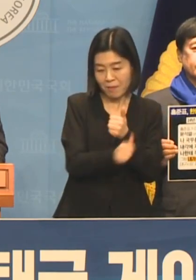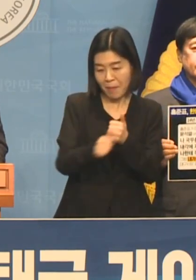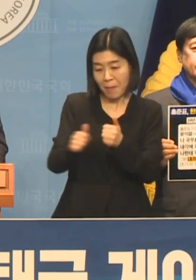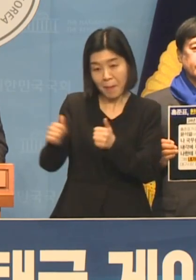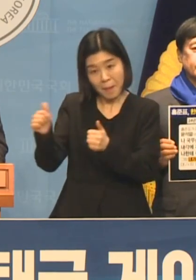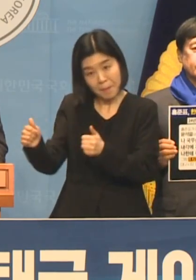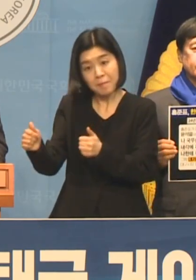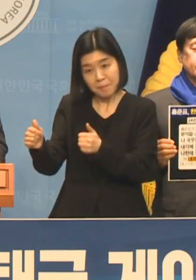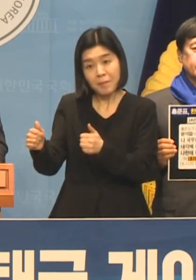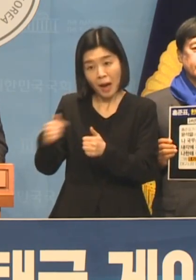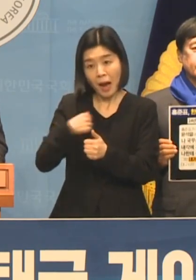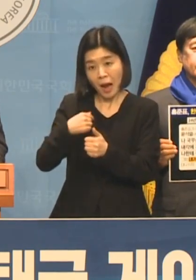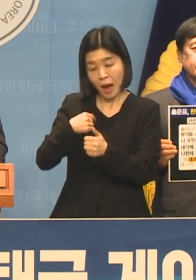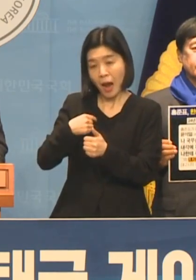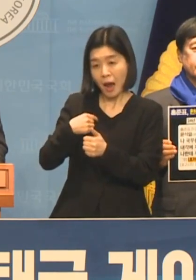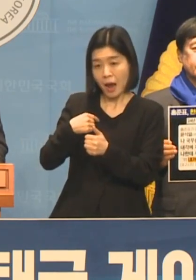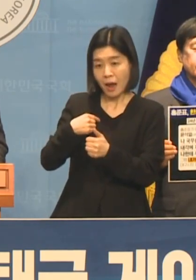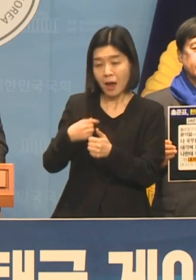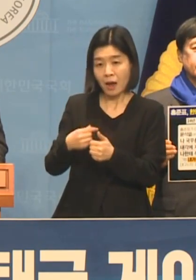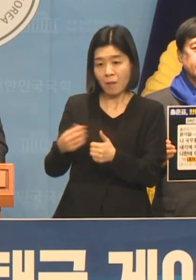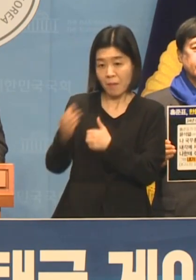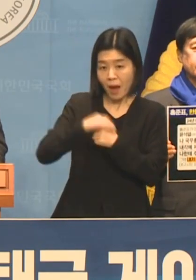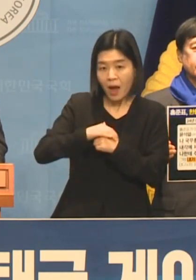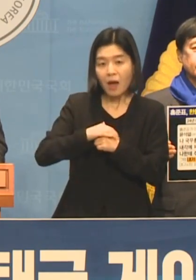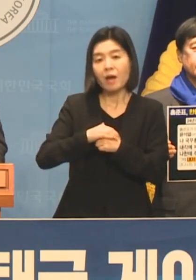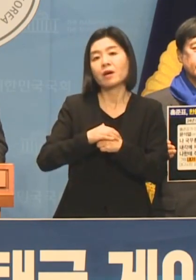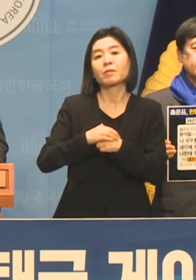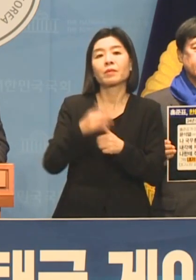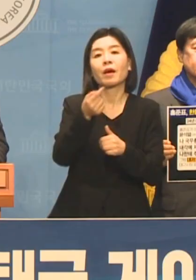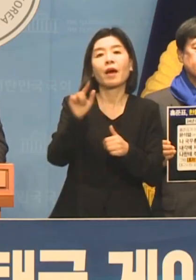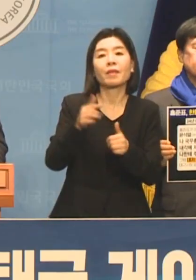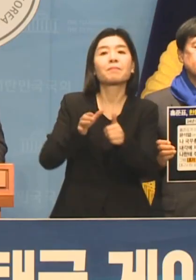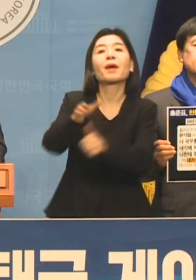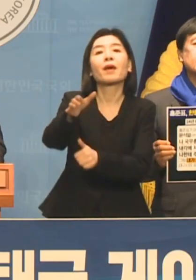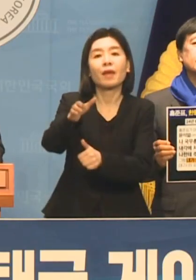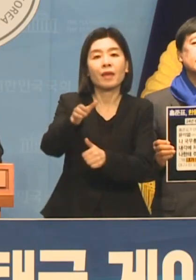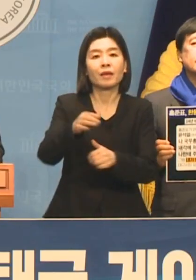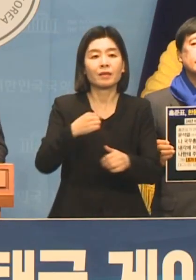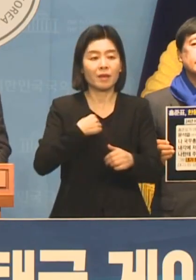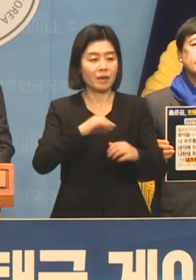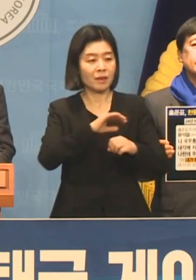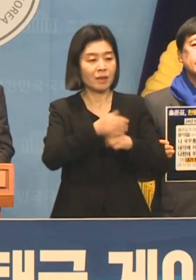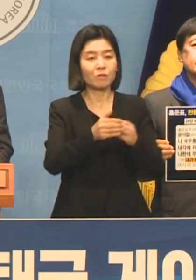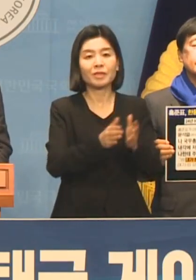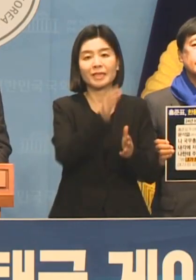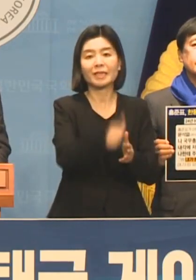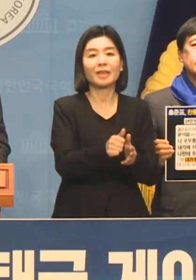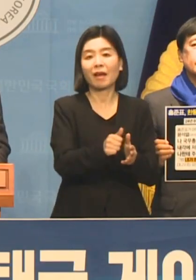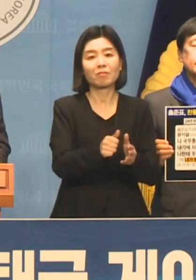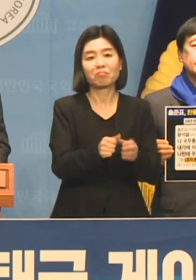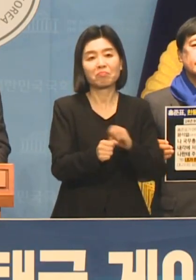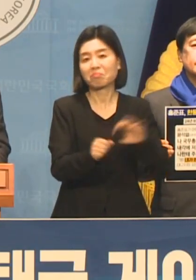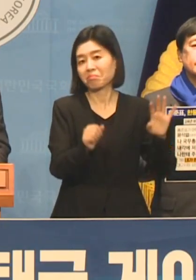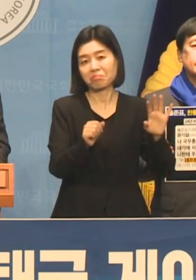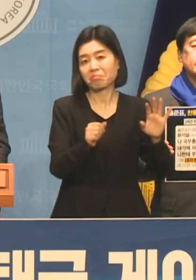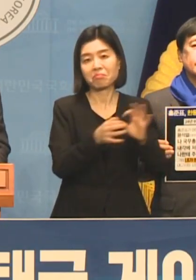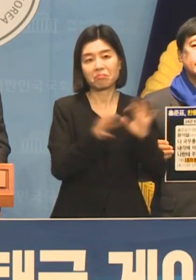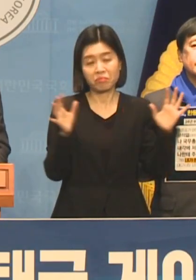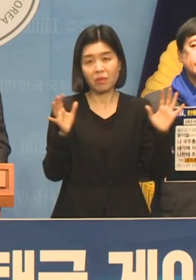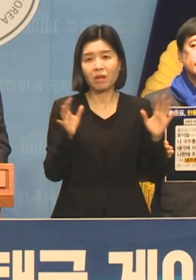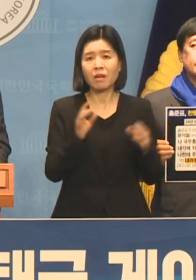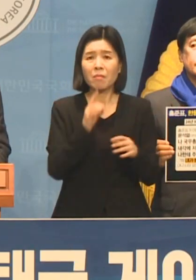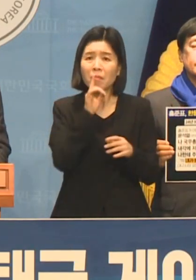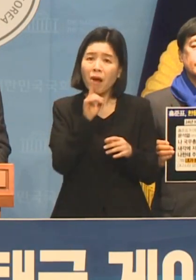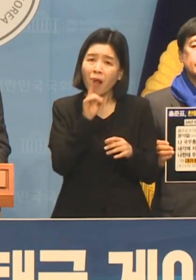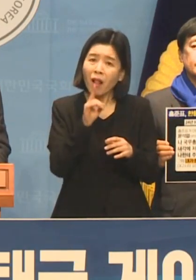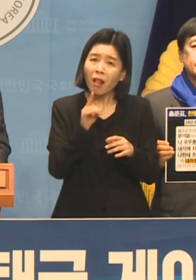갖다 버리겠다고 했다고 말한 것으로 드러났습니다. 이는 단순한 말장난이 아닙니다. 만약